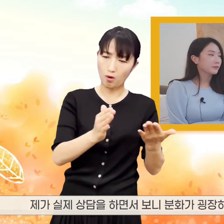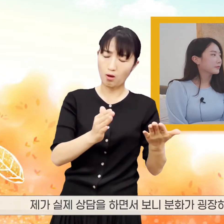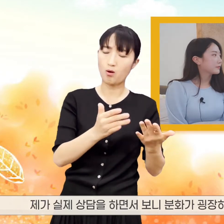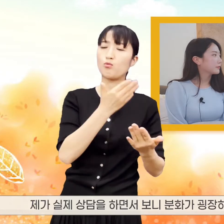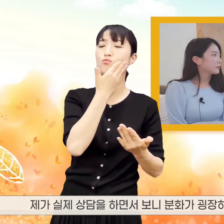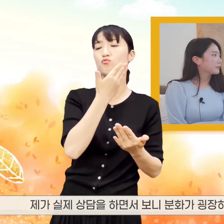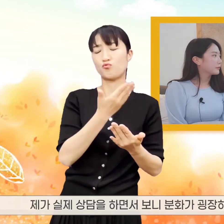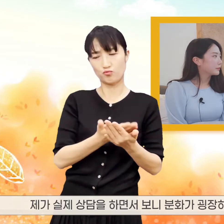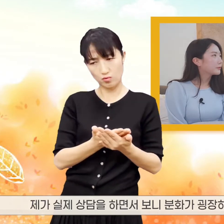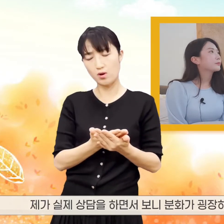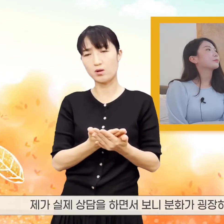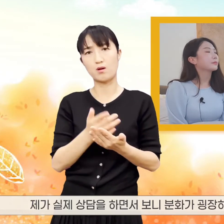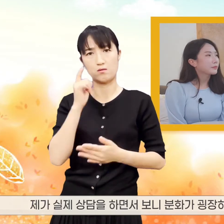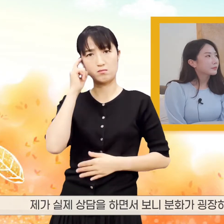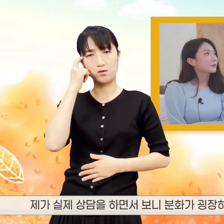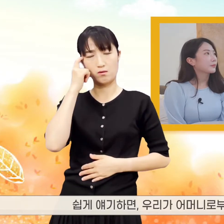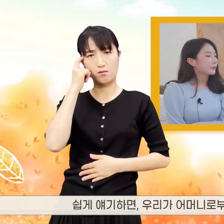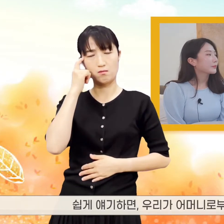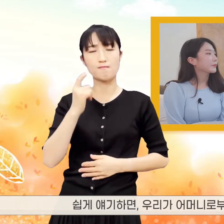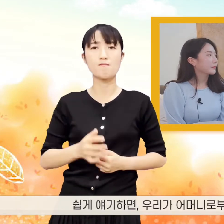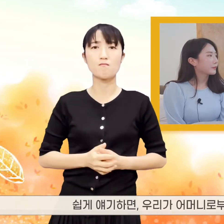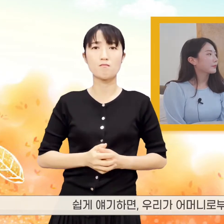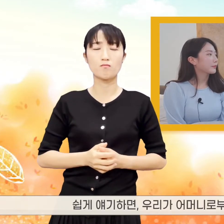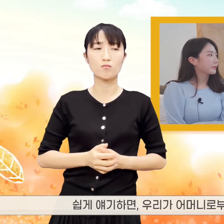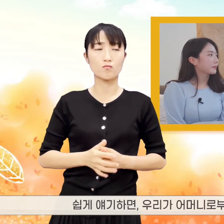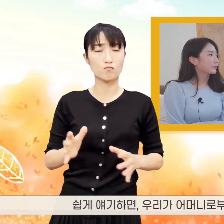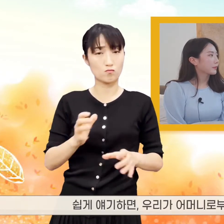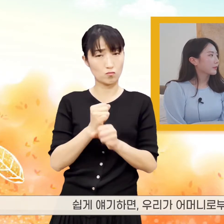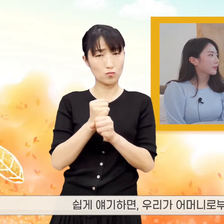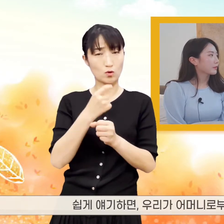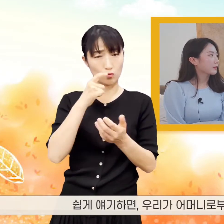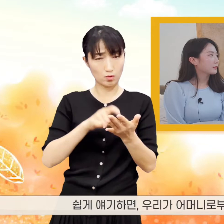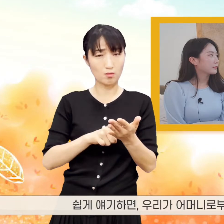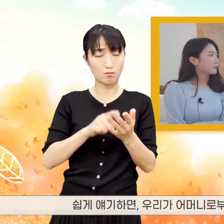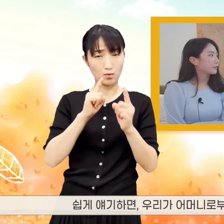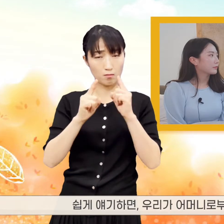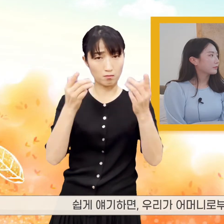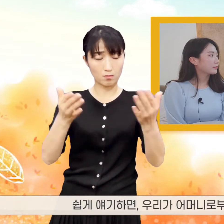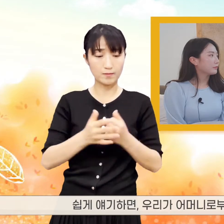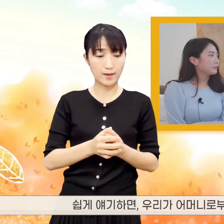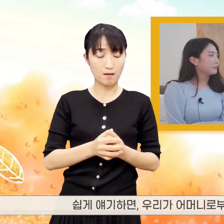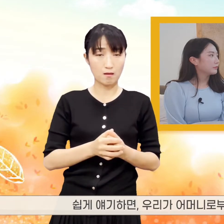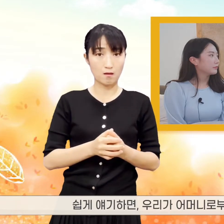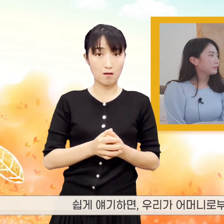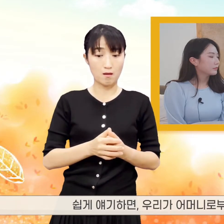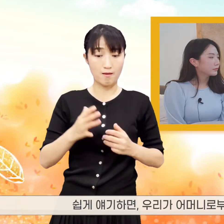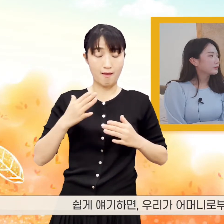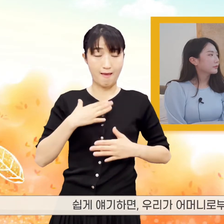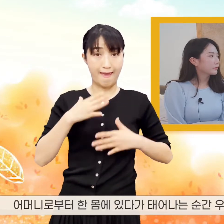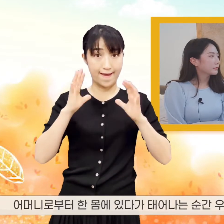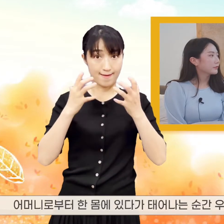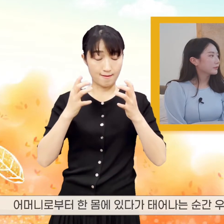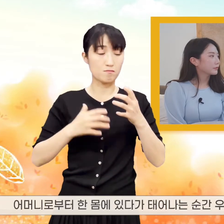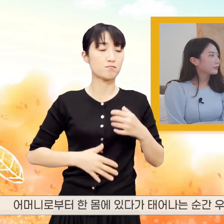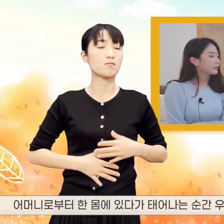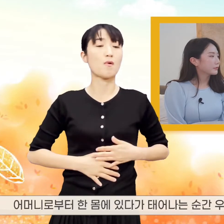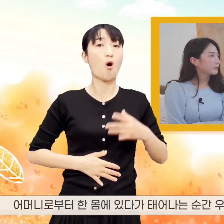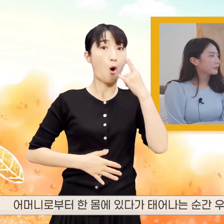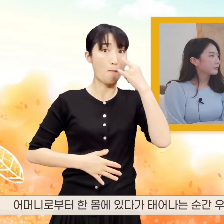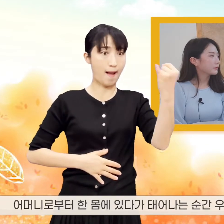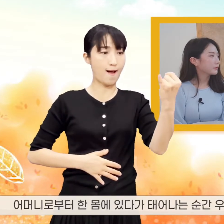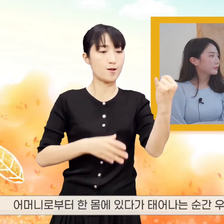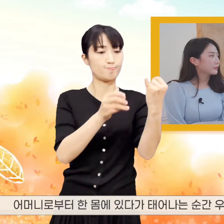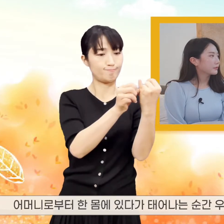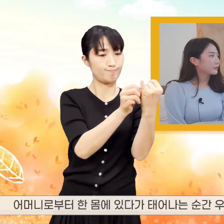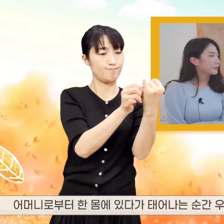굉장히 중요한 개념이더라고요. 그래서 쉽게 얘기하면 우리가 어머니로부터 태어나는데, 어머니로부터